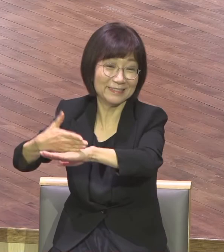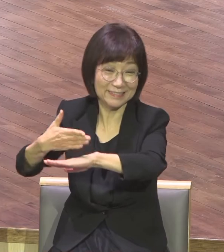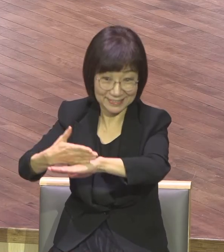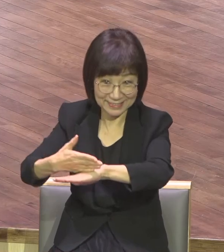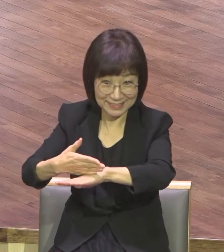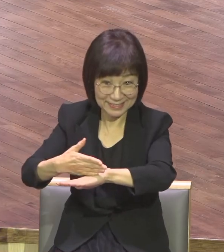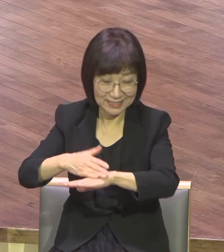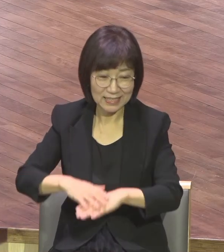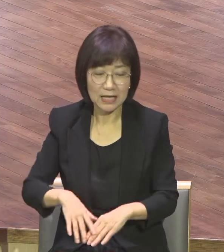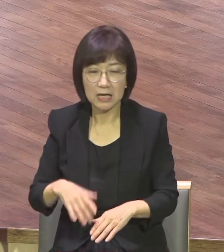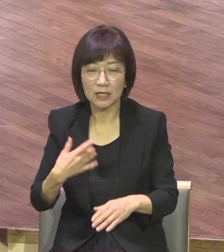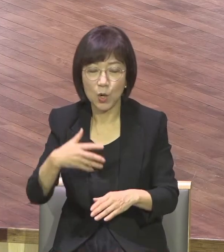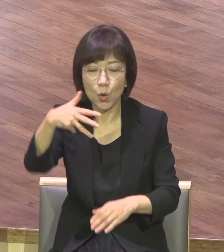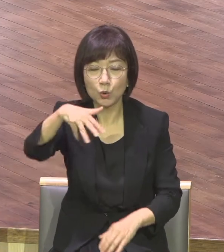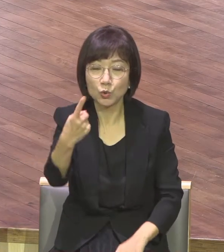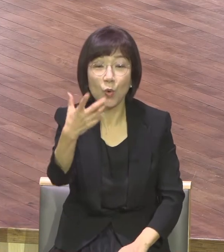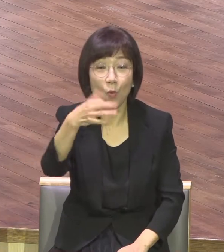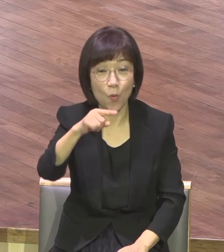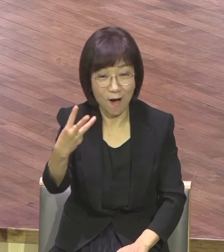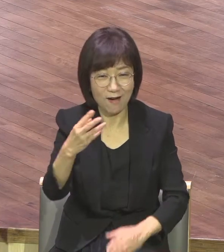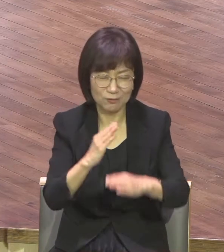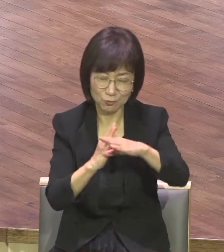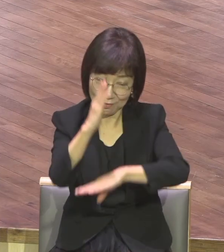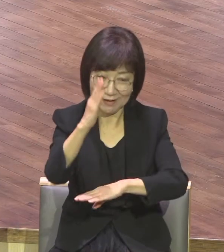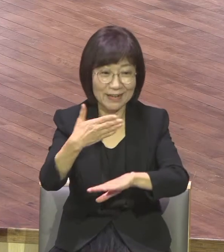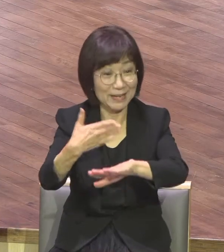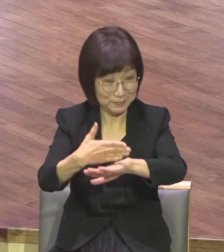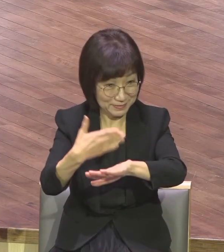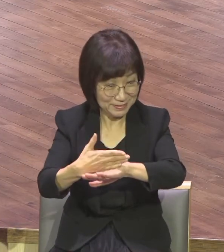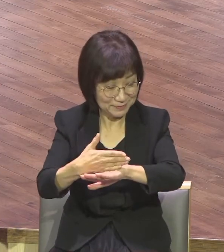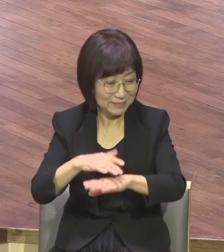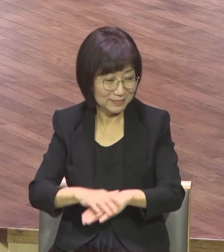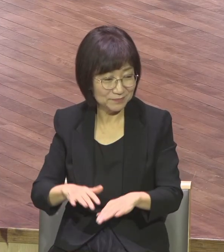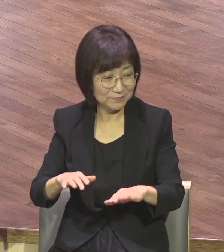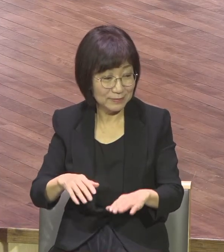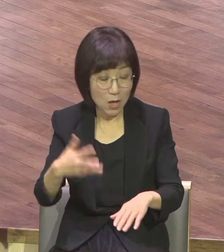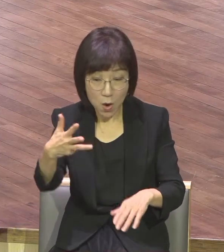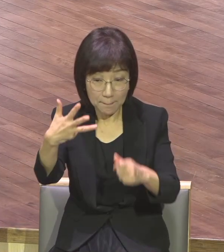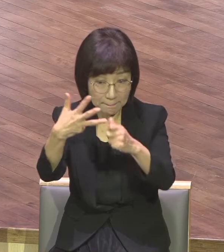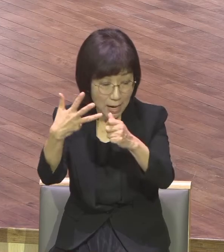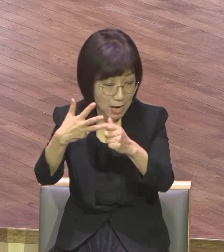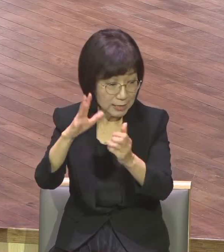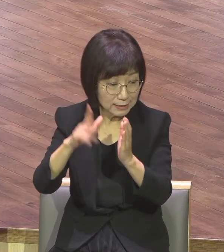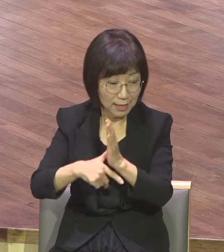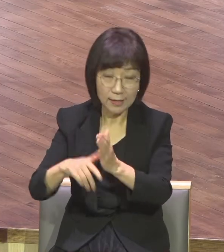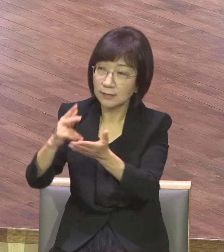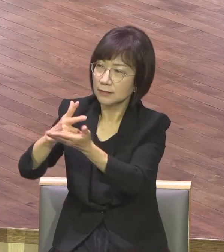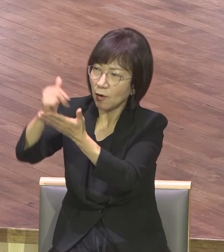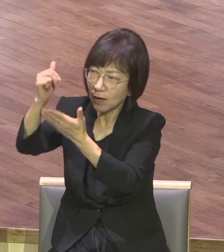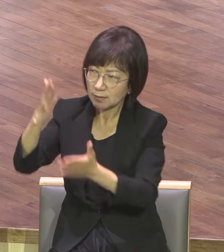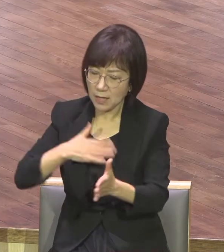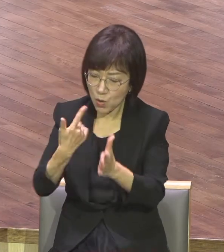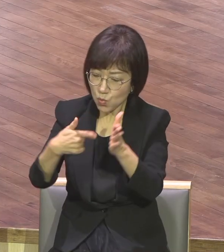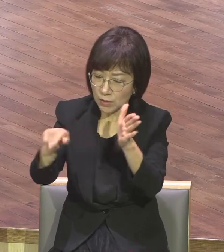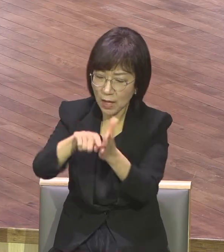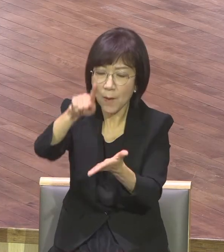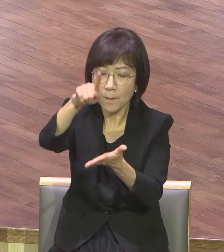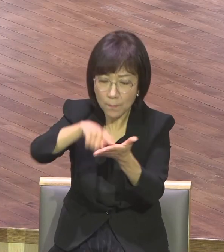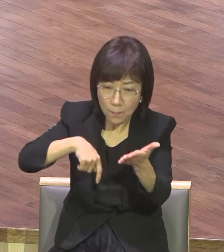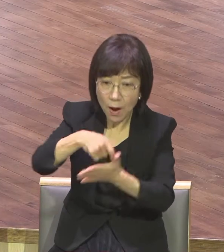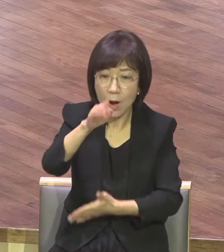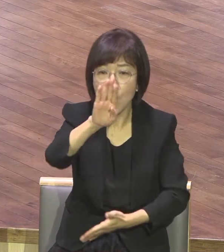아멘. 그렇기도 한 거예요. 본문 8절에 보면 다윗이 이렇게 고백합니다. 여호와께서 나를 위하여 보상해